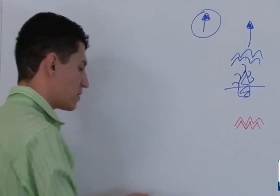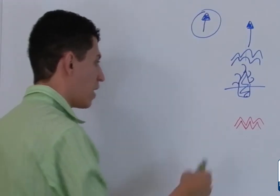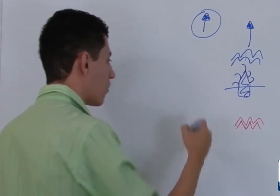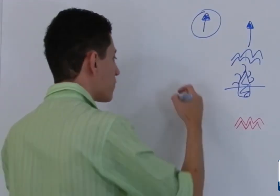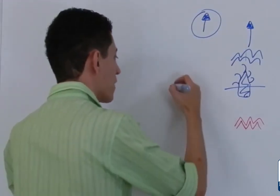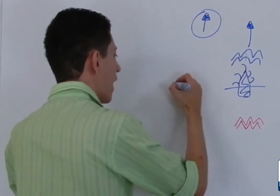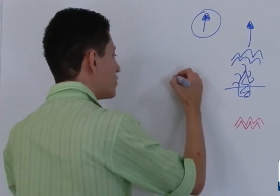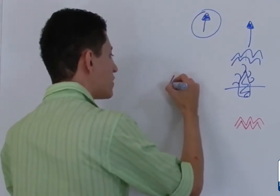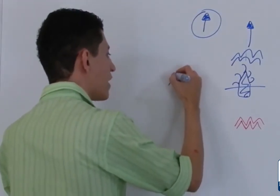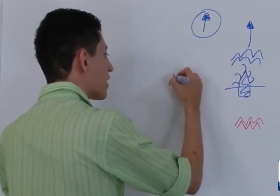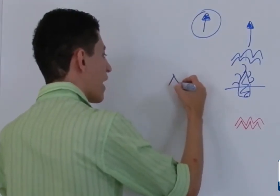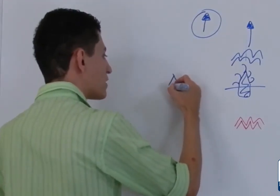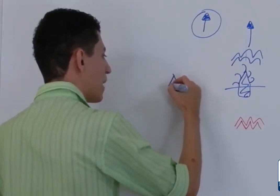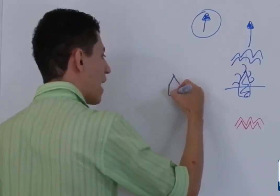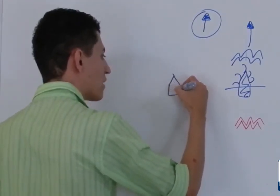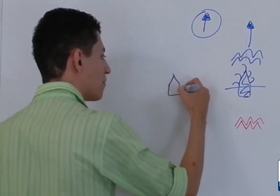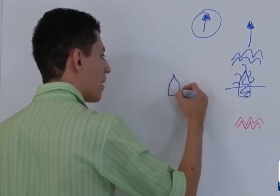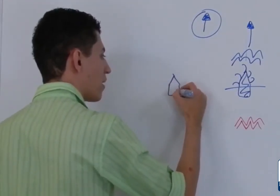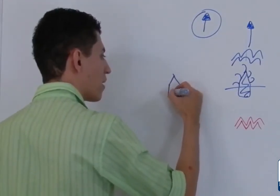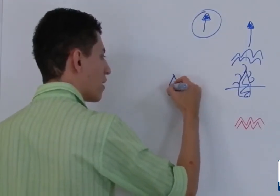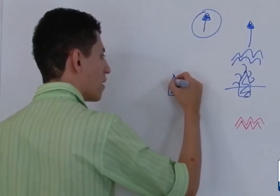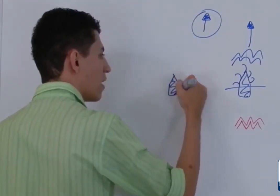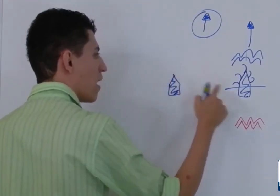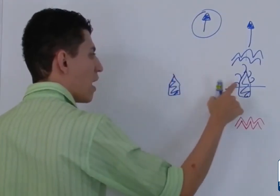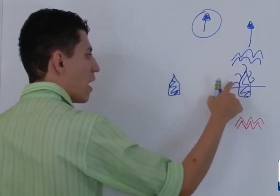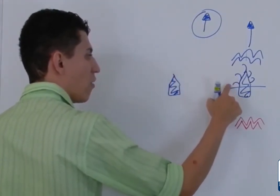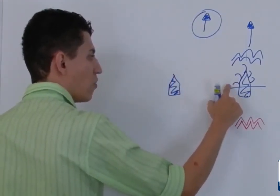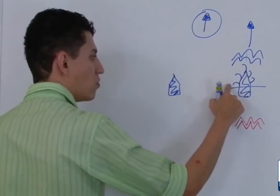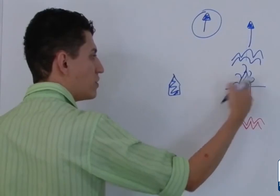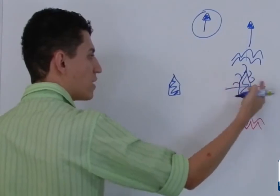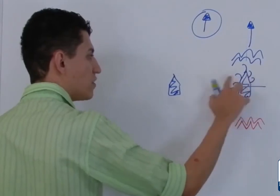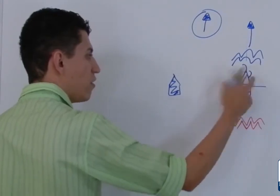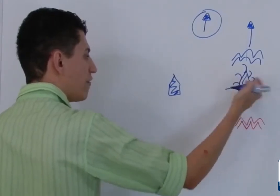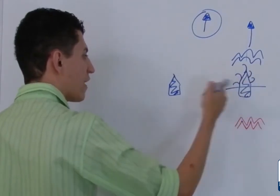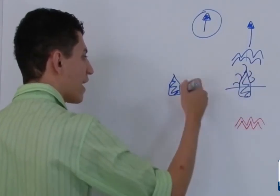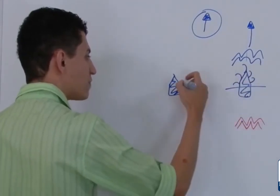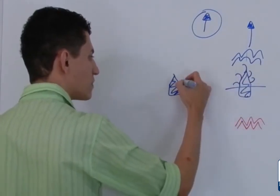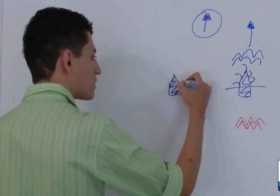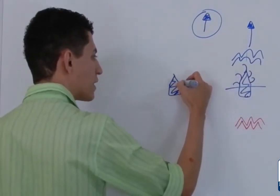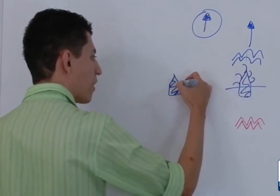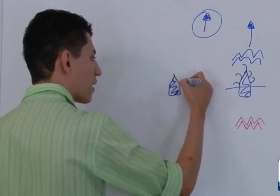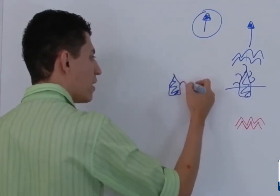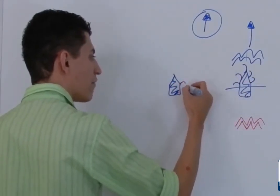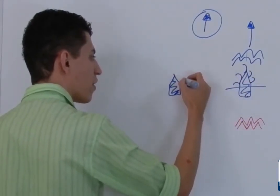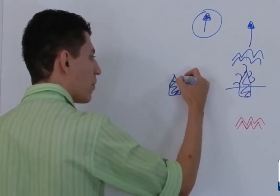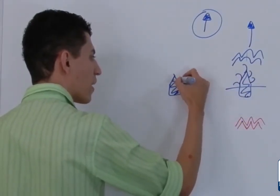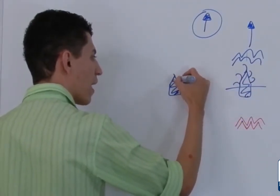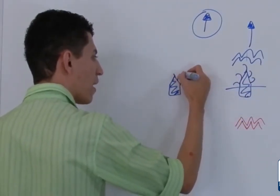o sinal, a gente teria que espelhar também. Os dedos iam inverter de posição. Aqui ia ficar o polegar